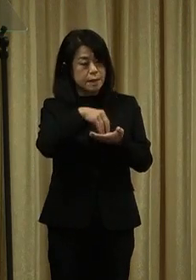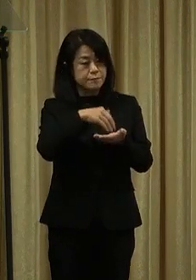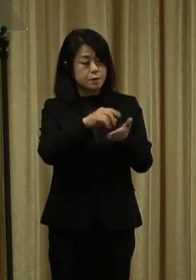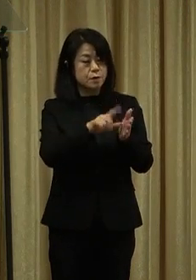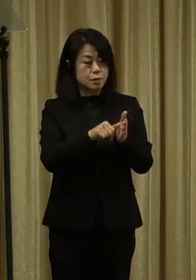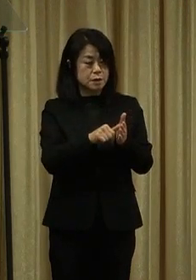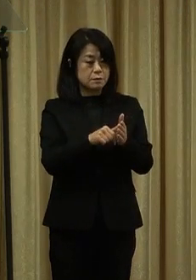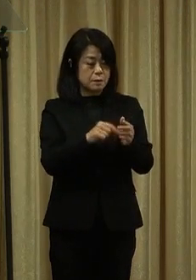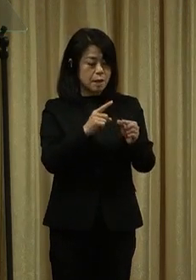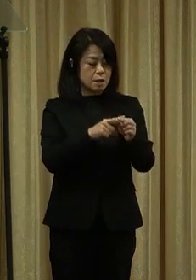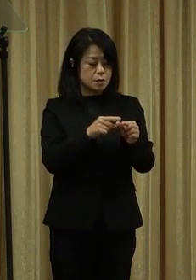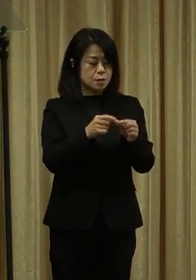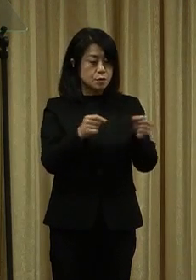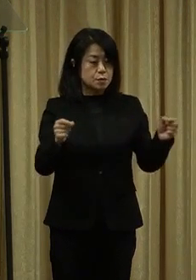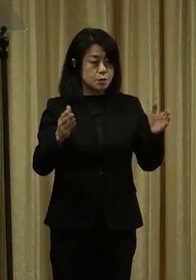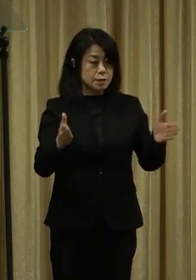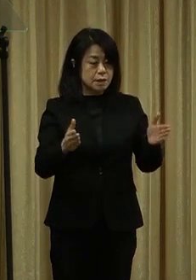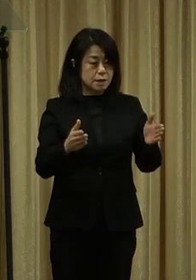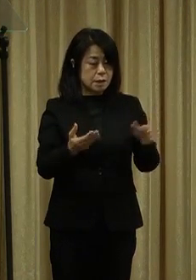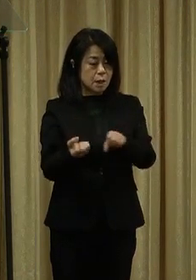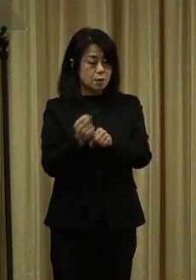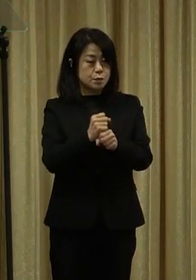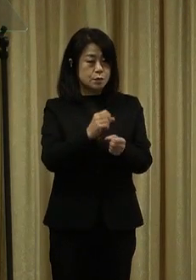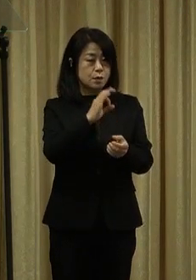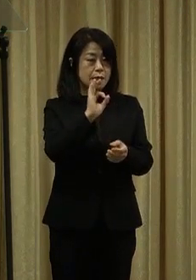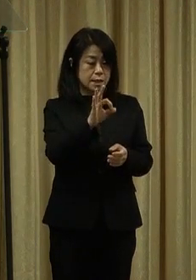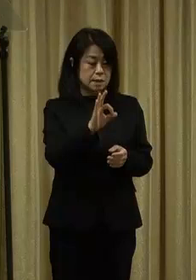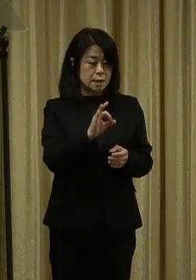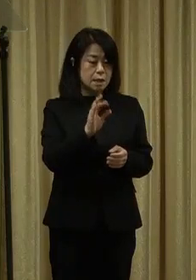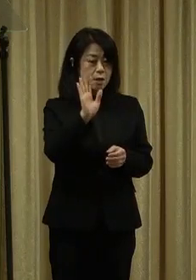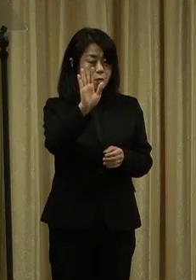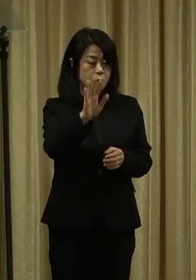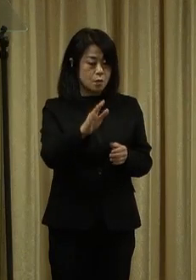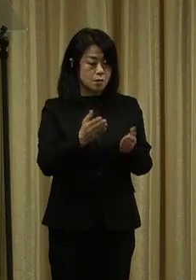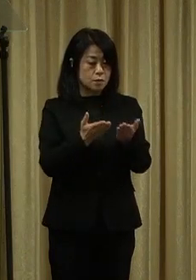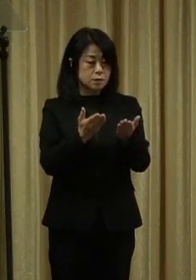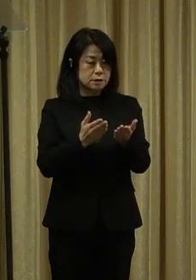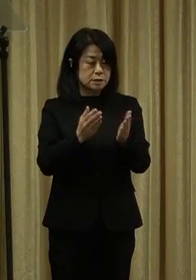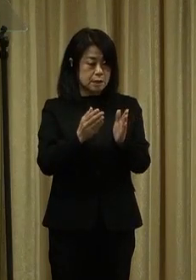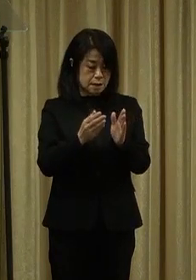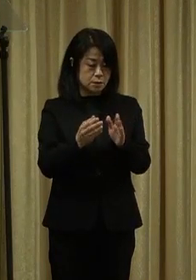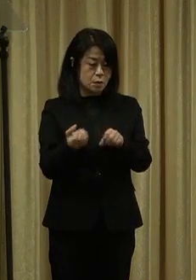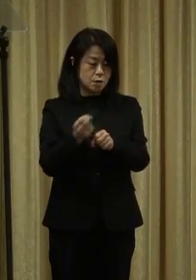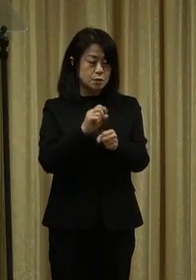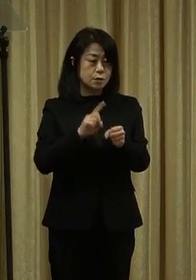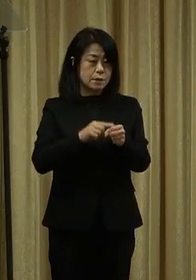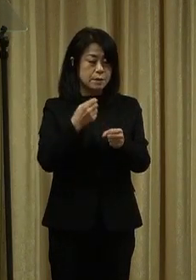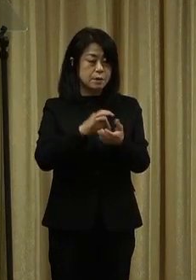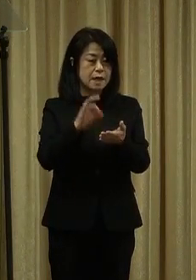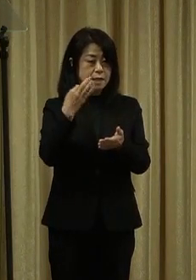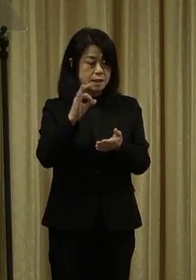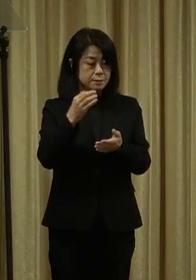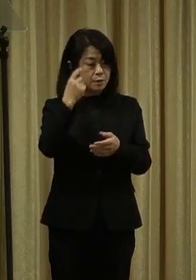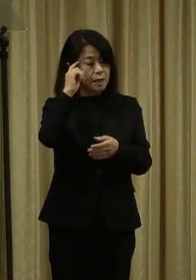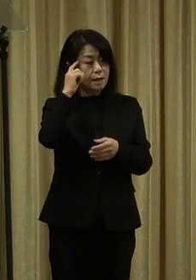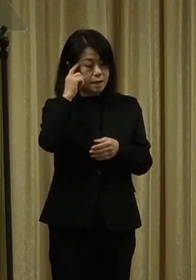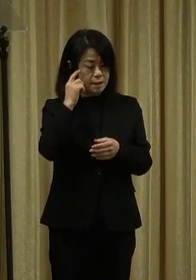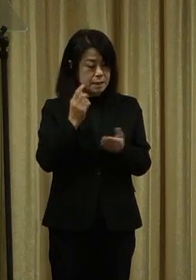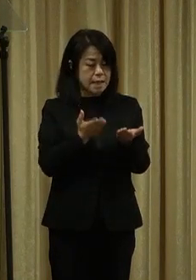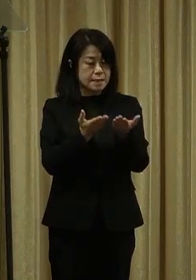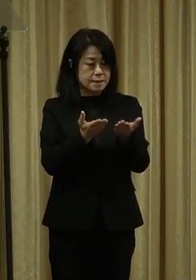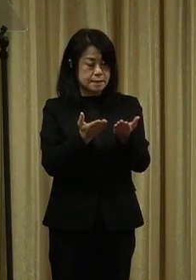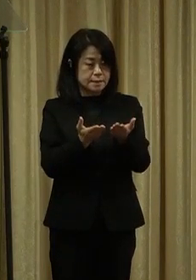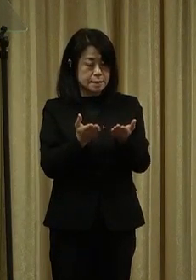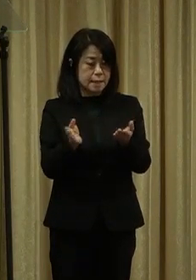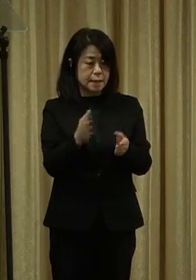に中長期的な復興経費や今後の震災の検証のための経費なども計上しておりまして、震災からの復興に